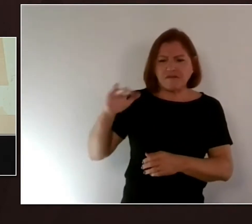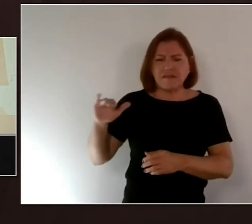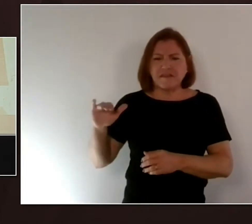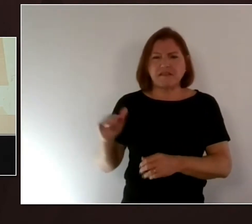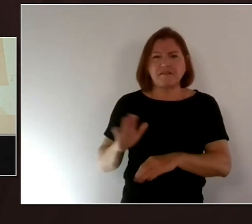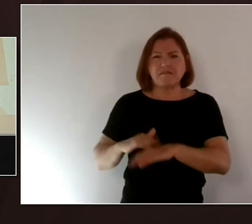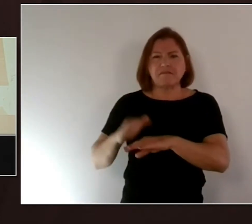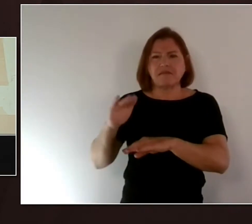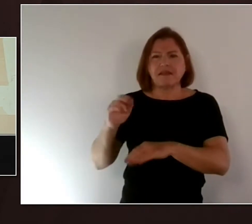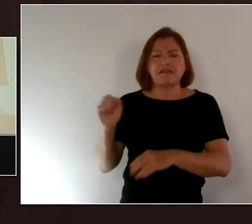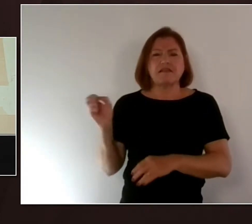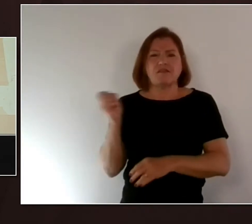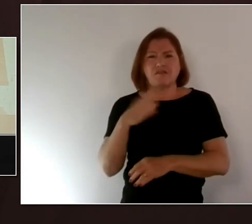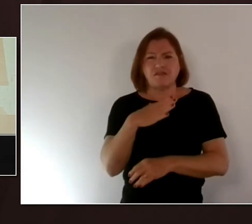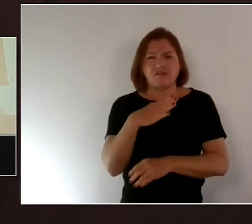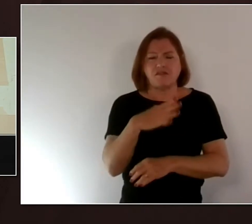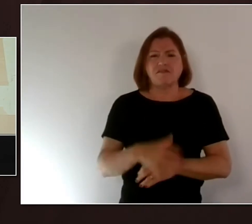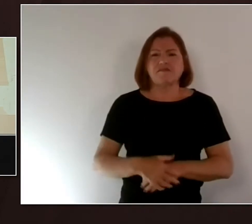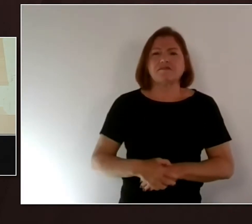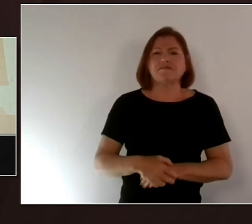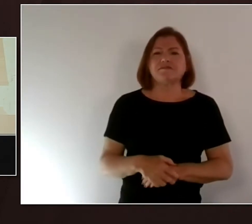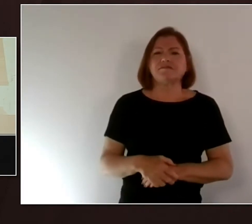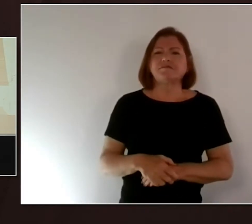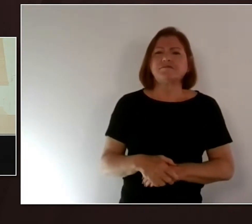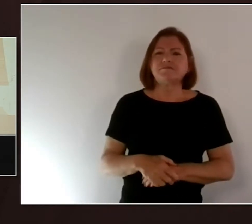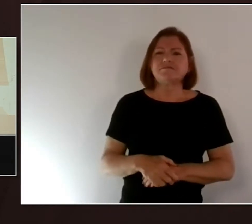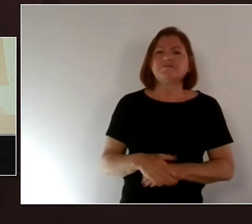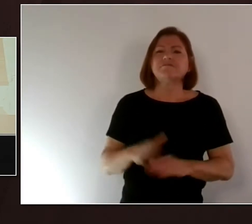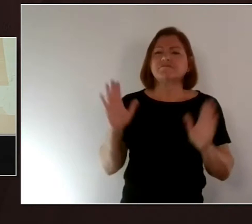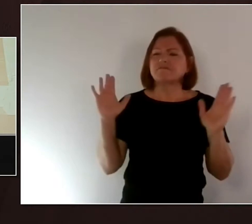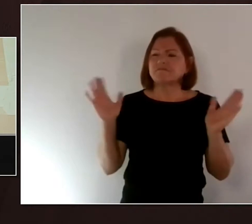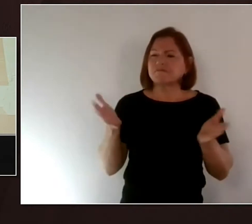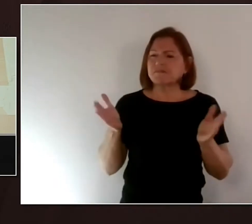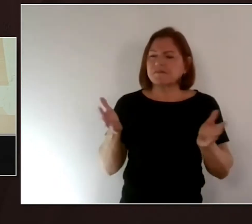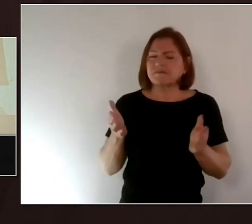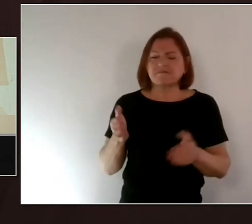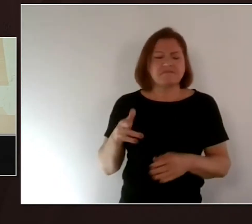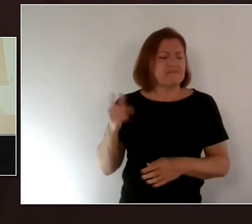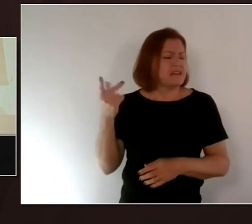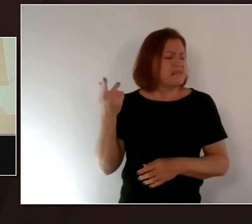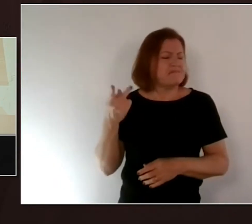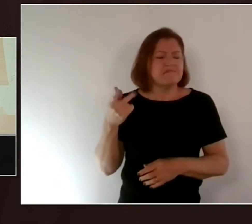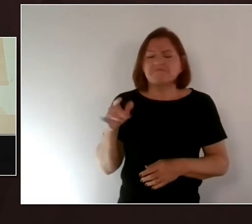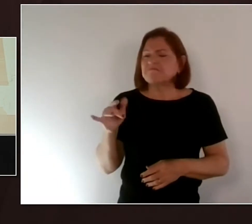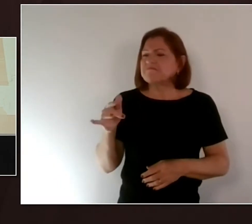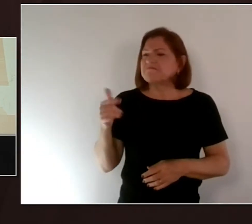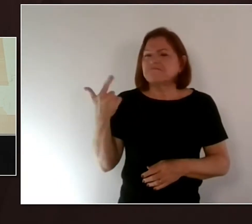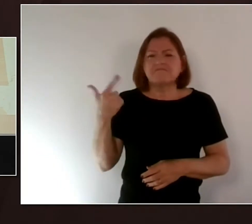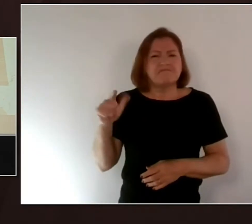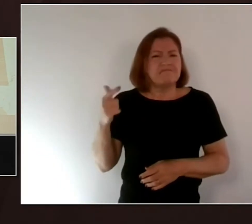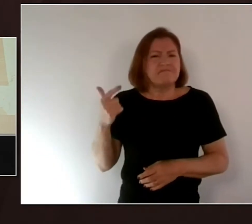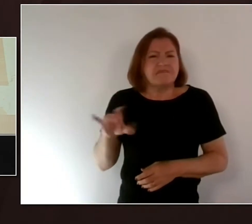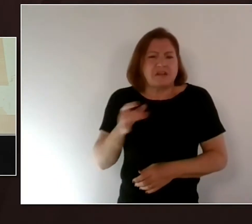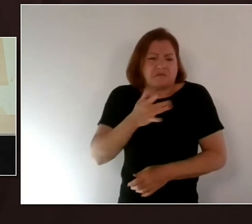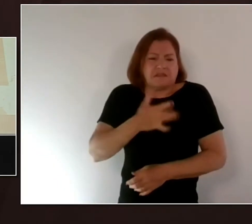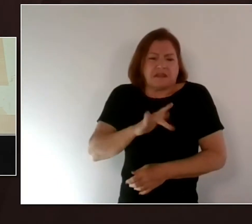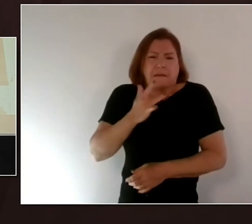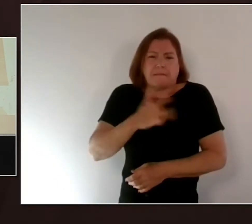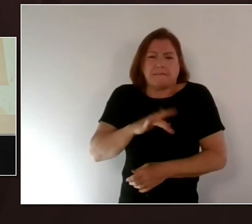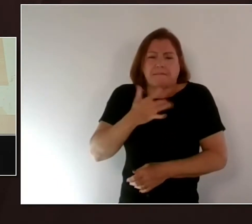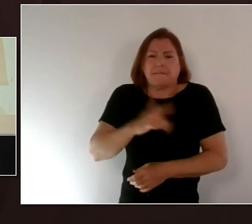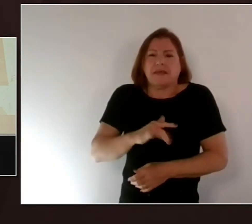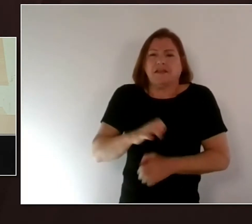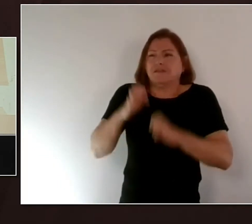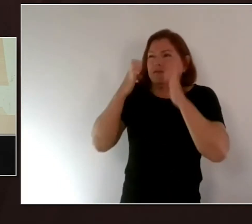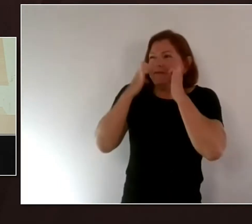a tenra idade, já estão perdendo medo de pregar o evangelho, estão perdendo